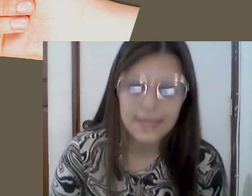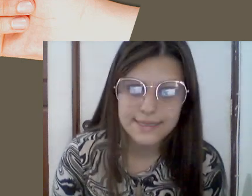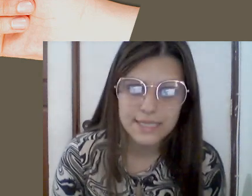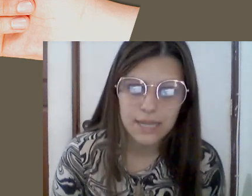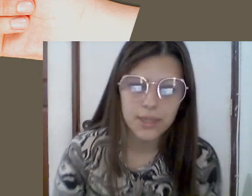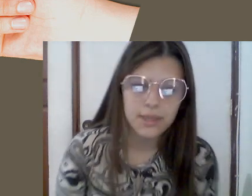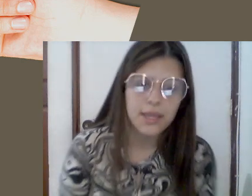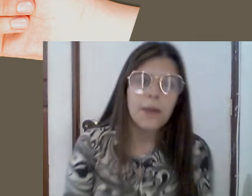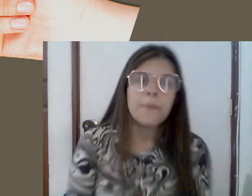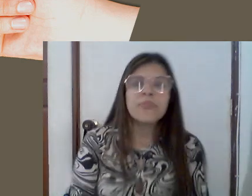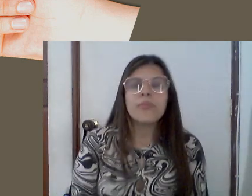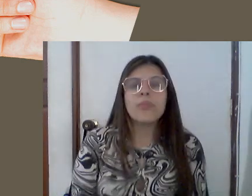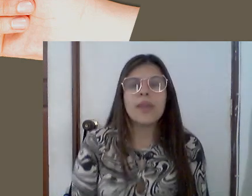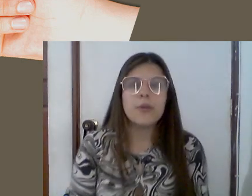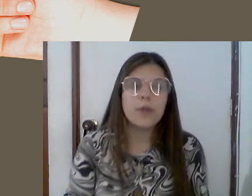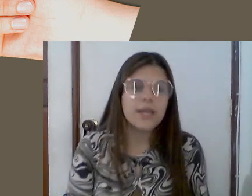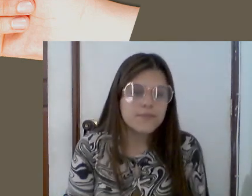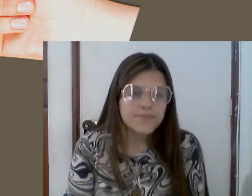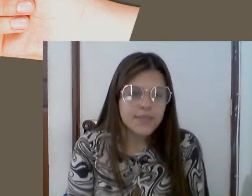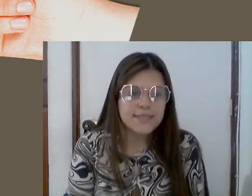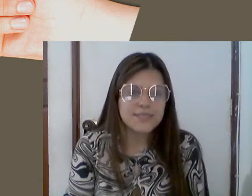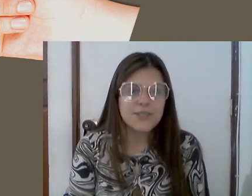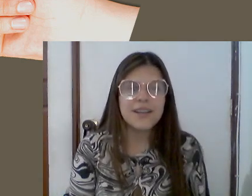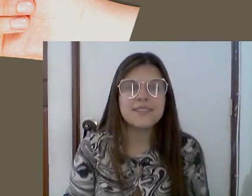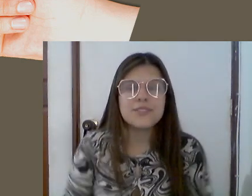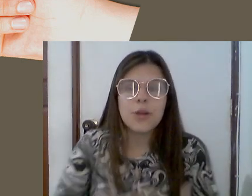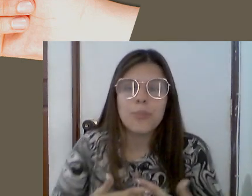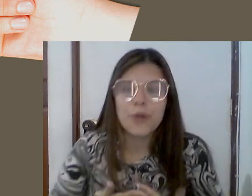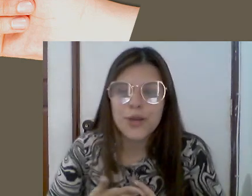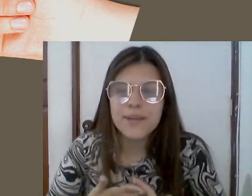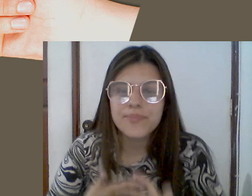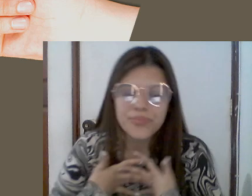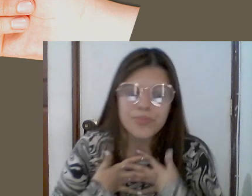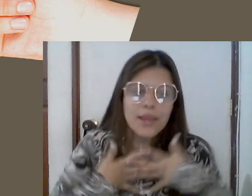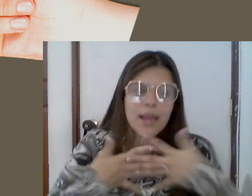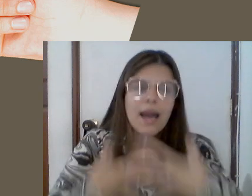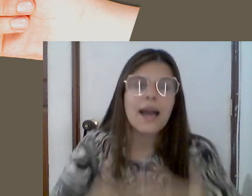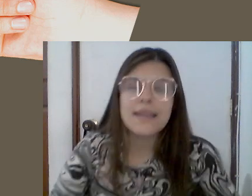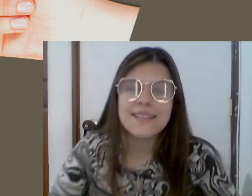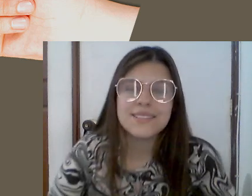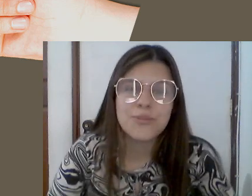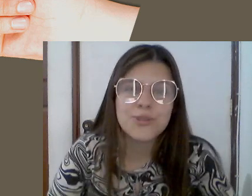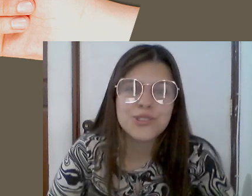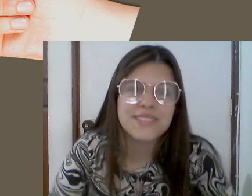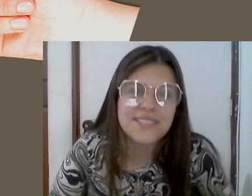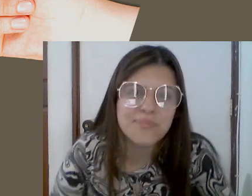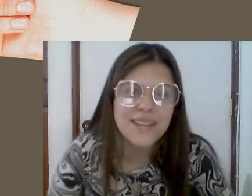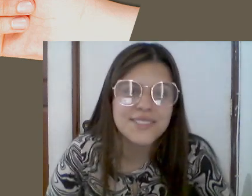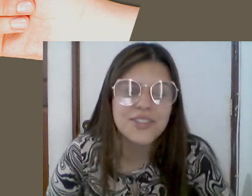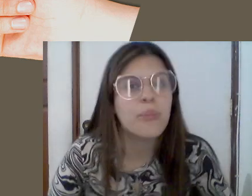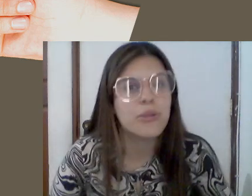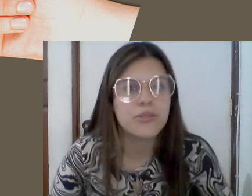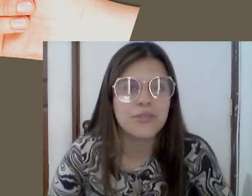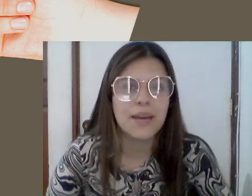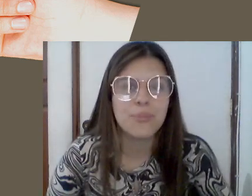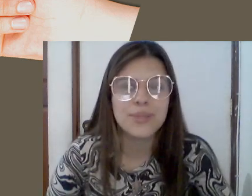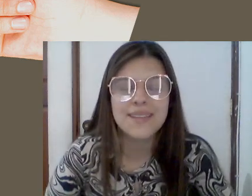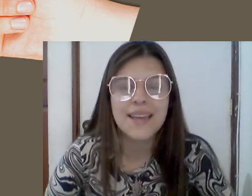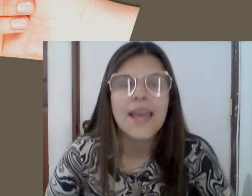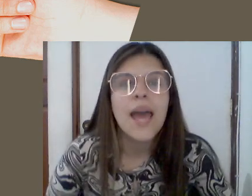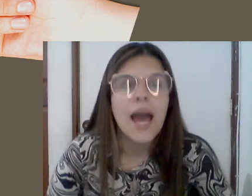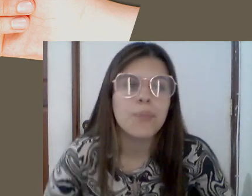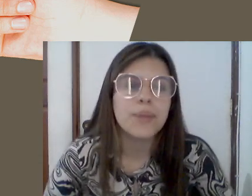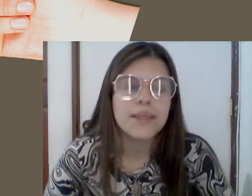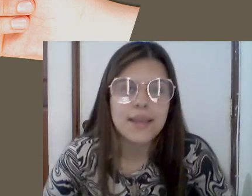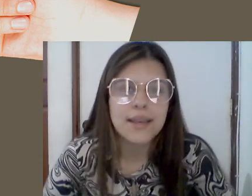dar inicialmente. Y bueno, esto es todo por hoy. Agradezco mucho este espacio, la oportunidad pues